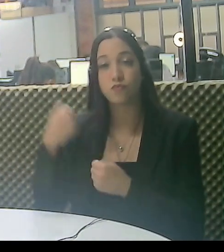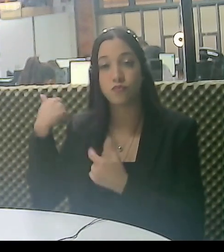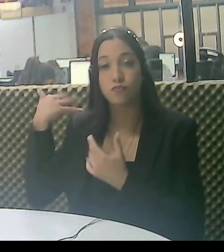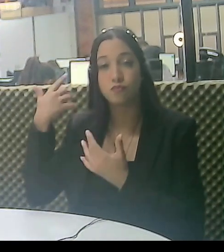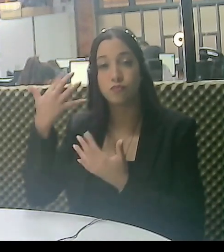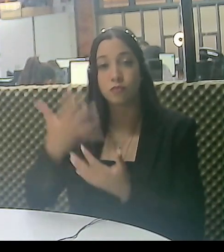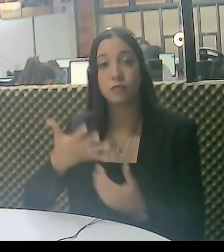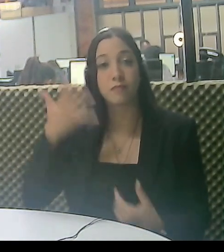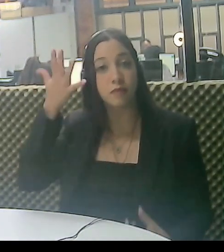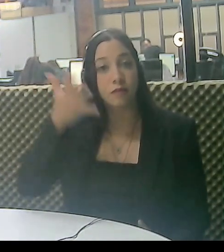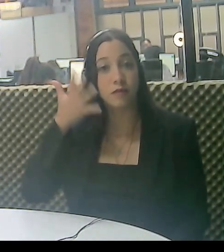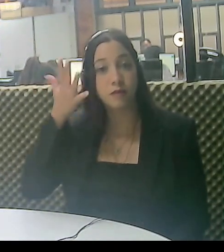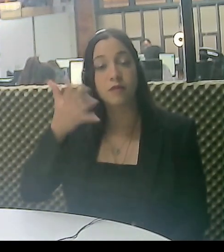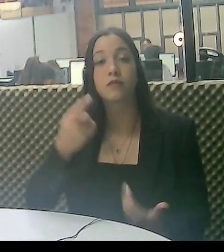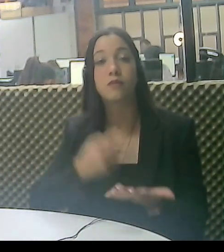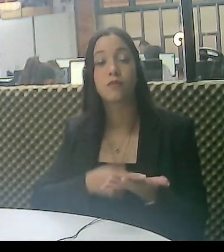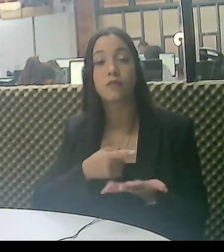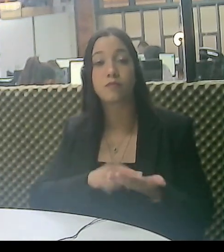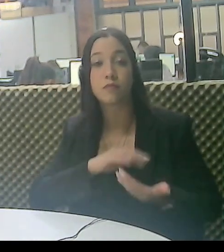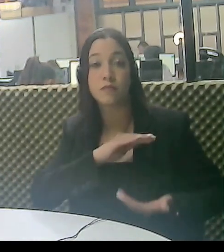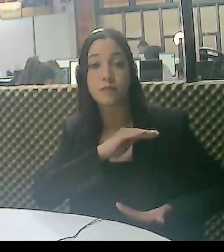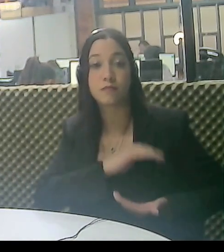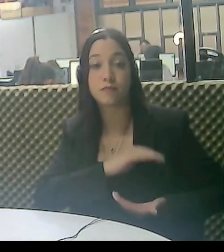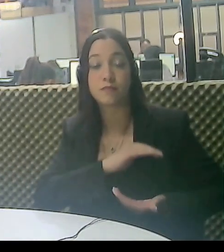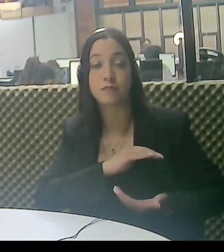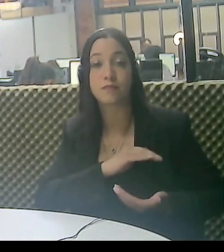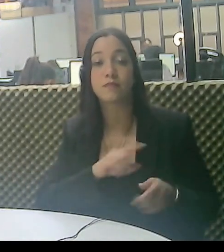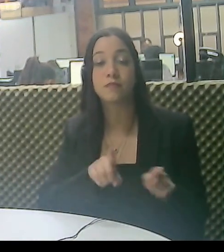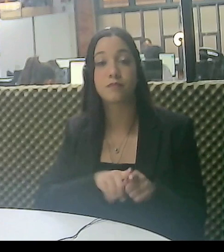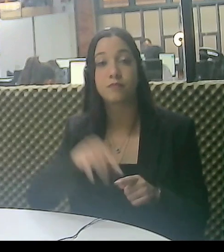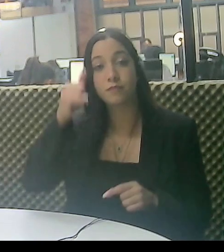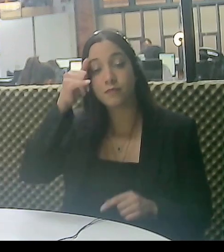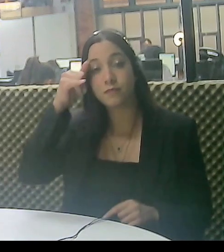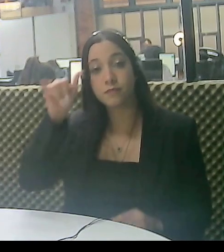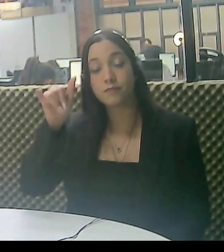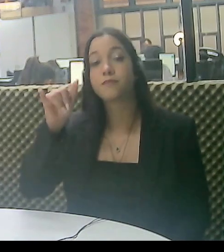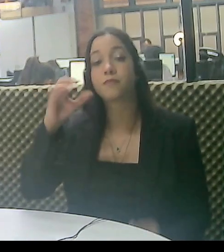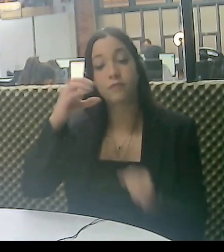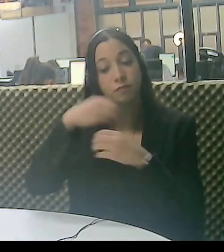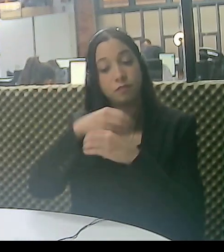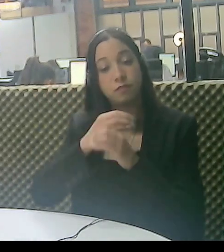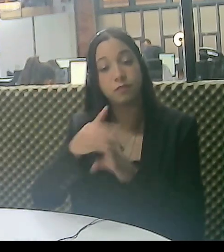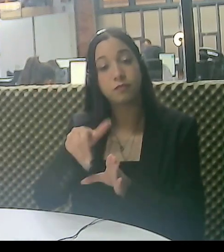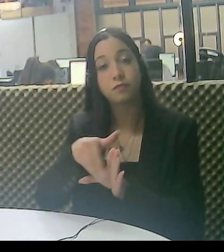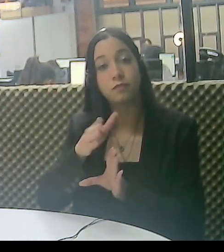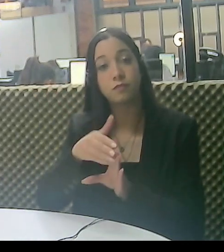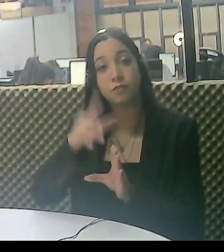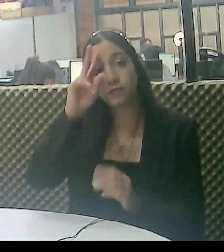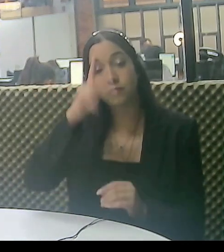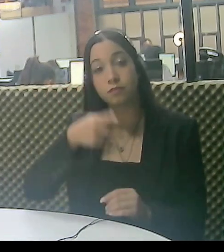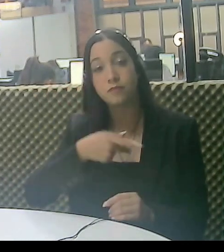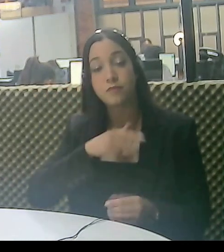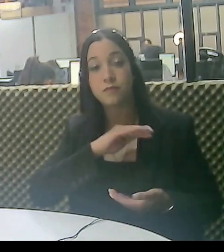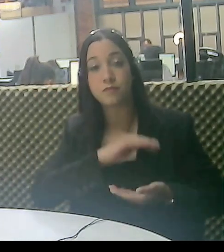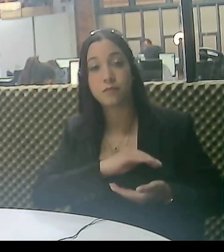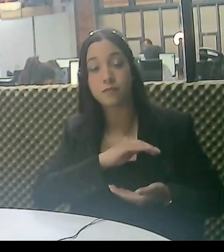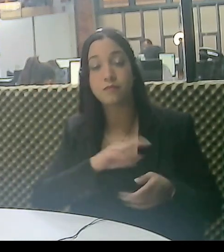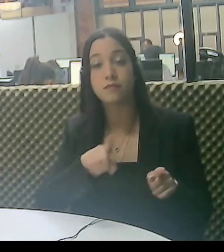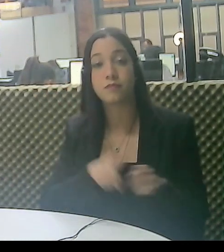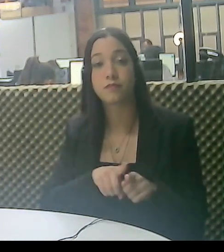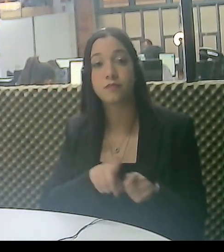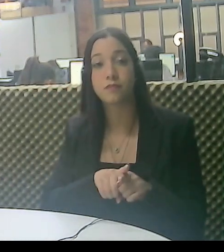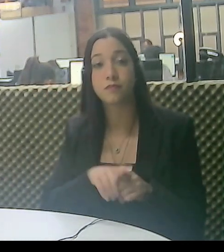como palestras, marcações de exames, exames preventivos, orientações sobre autoexame de mama e coleta